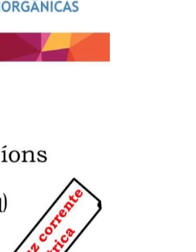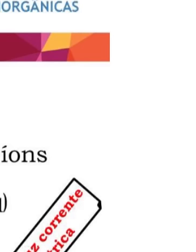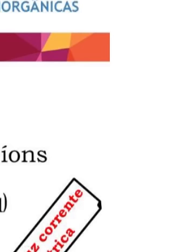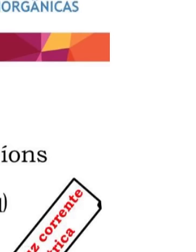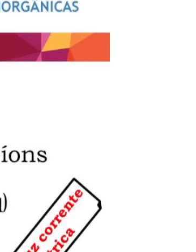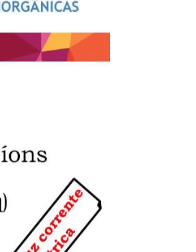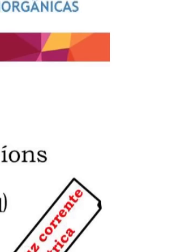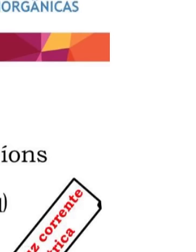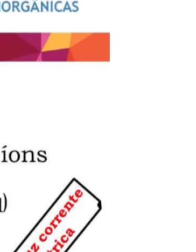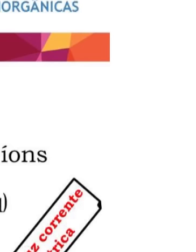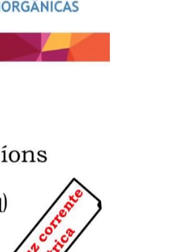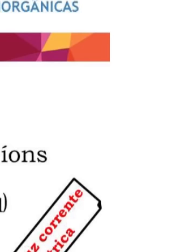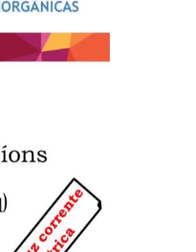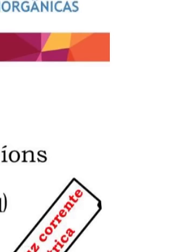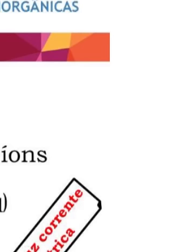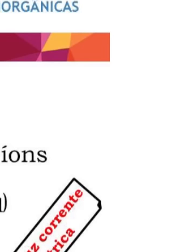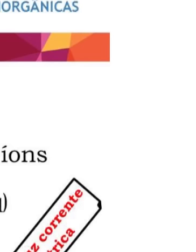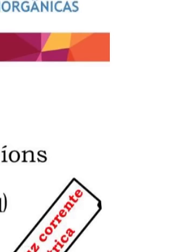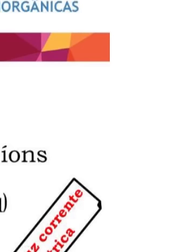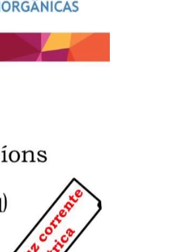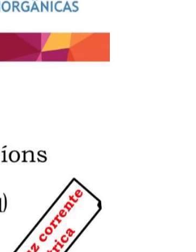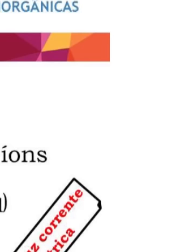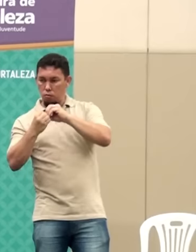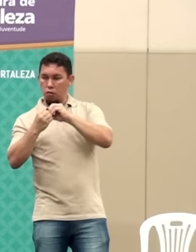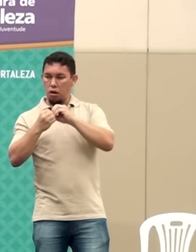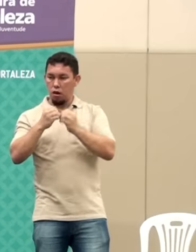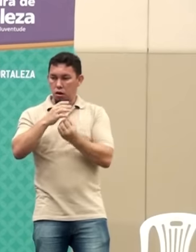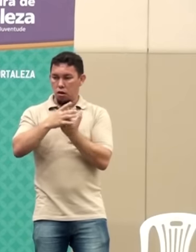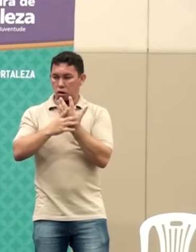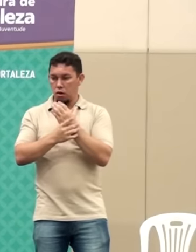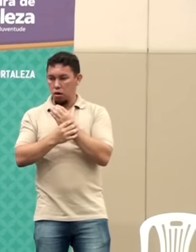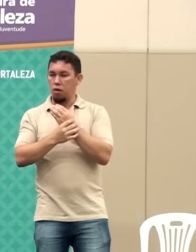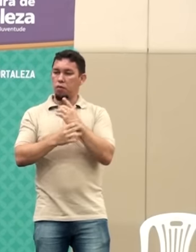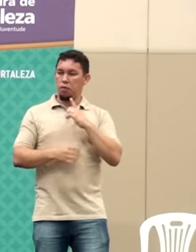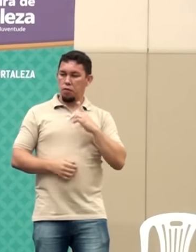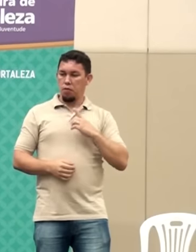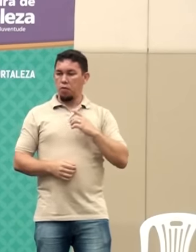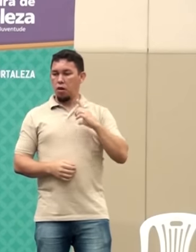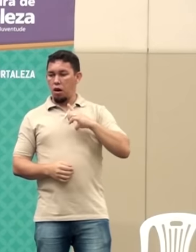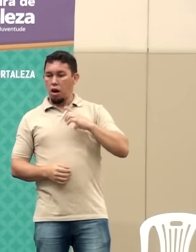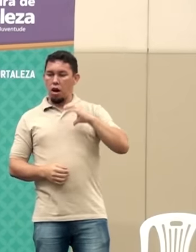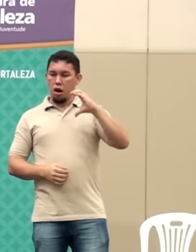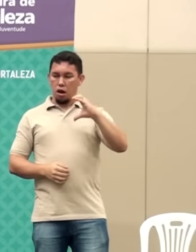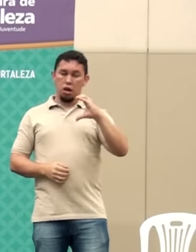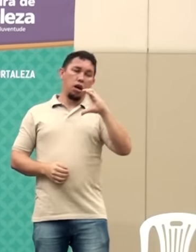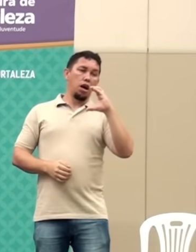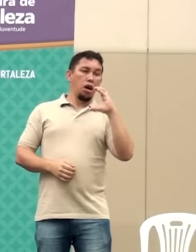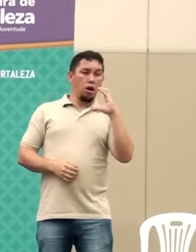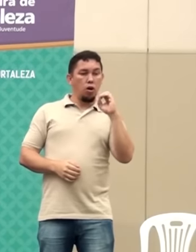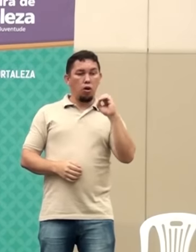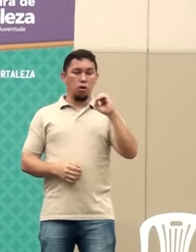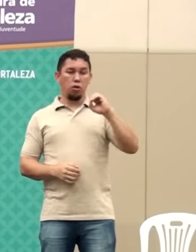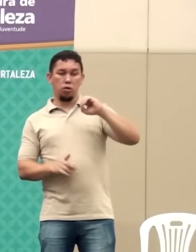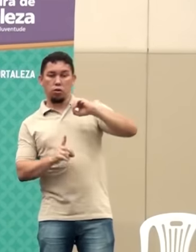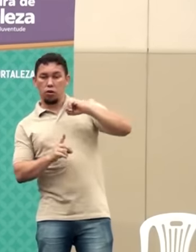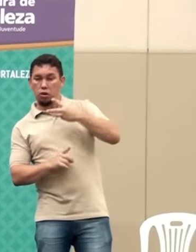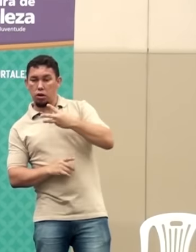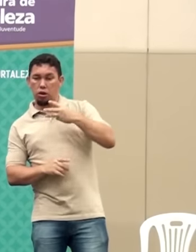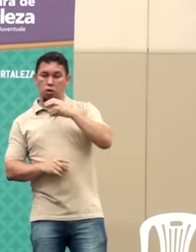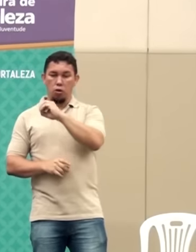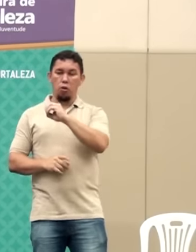formando o Cl- e o H3O+. Essa solução que apresenta íons na